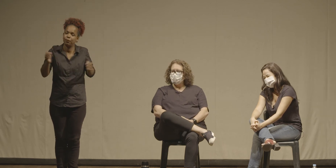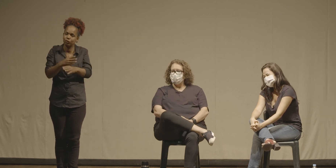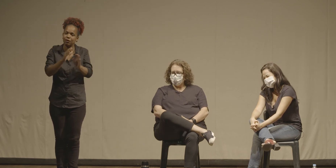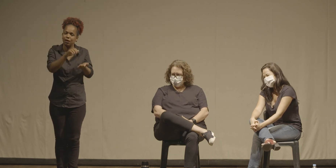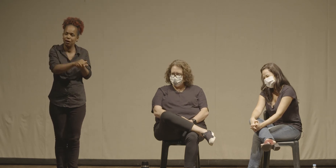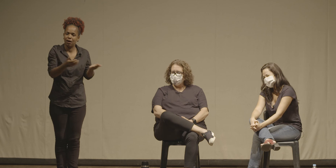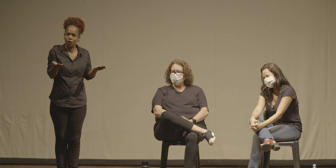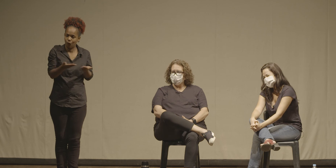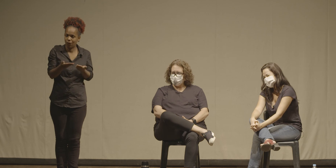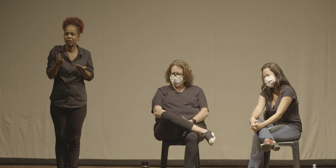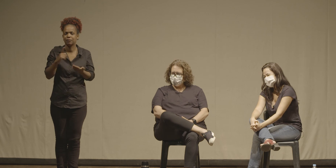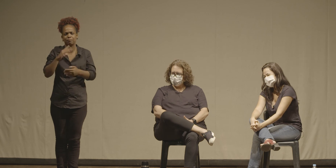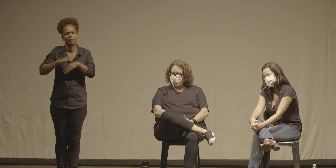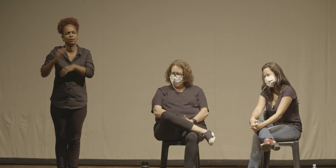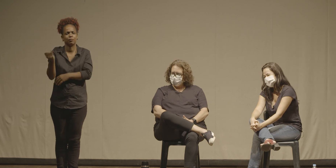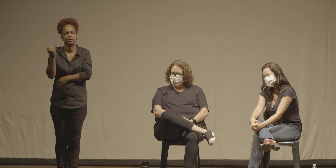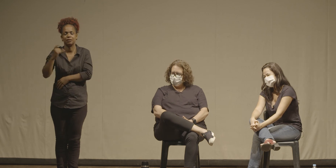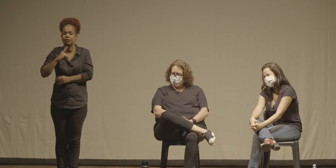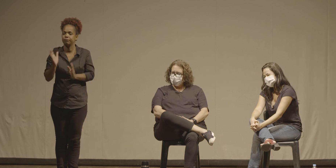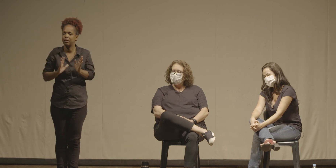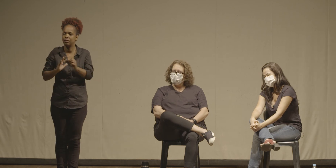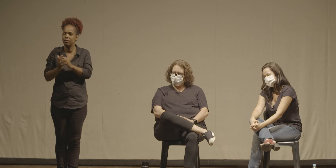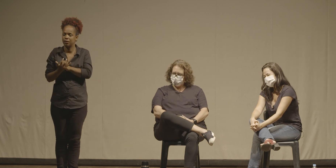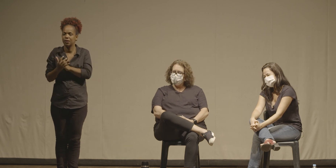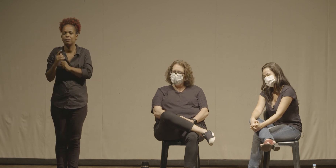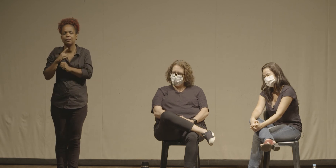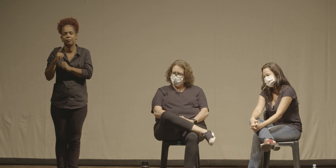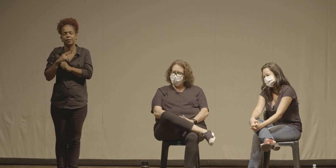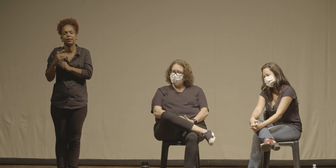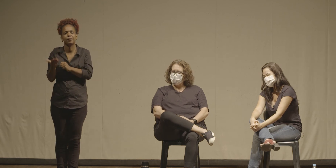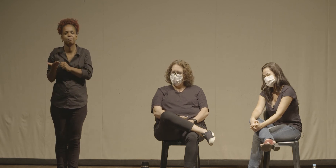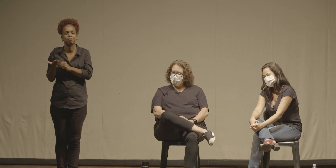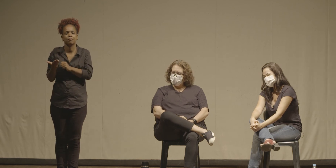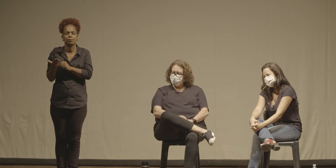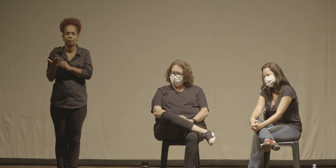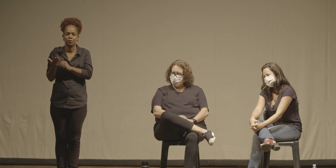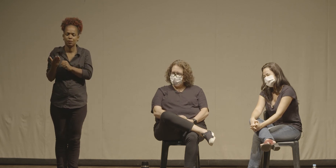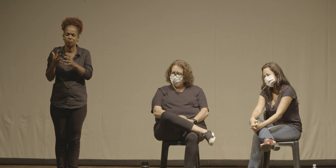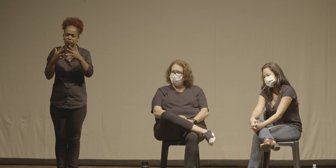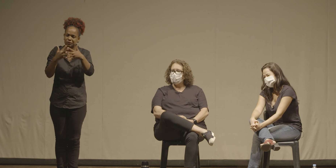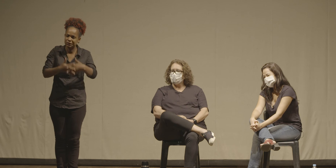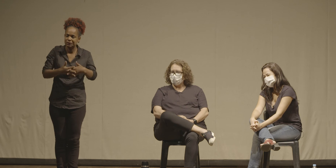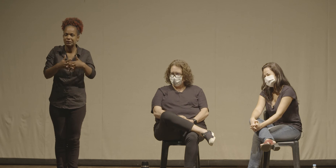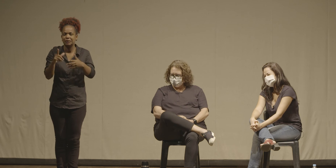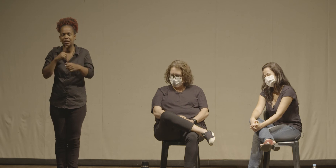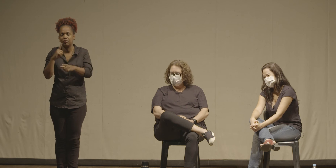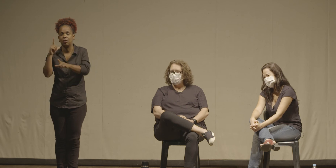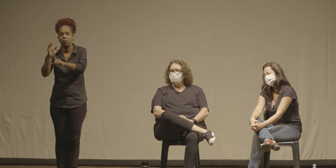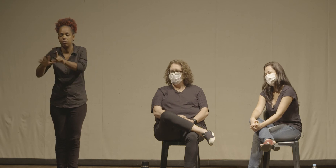mais importante. E com a pandemia, com essa maluquice toda que a gente está vivendo, a profusão de plataformas de